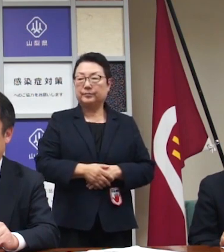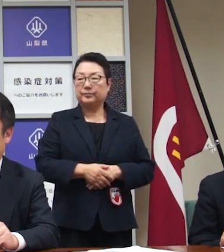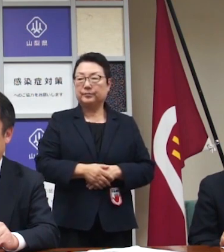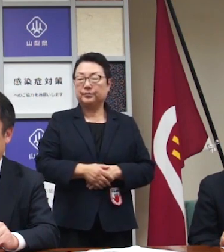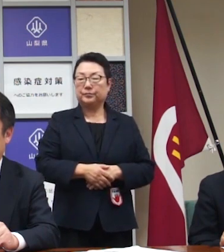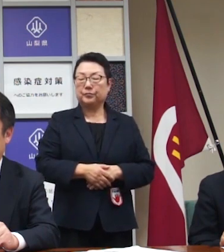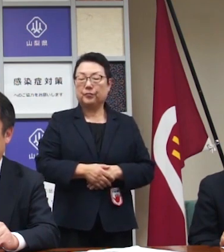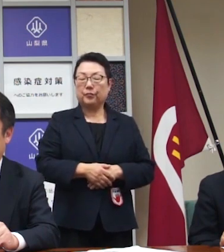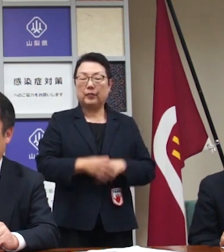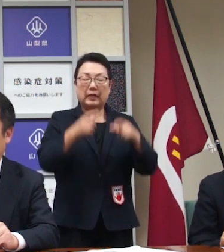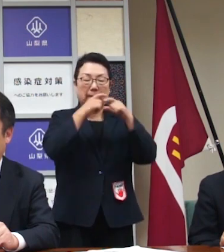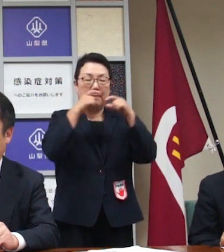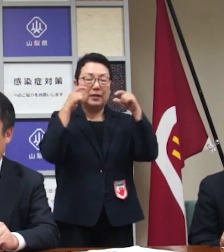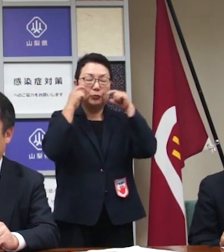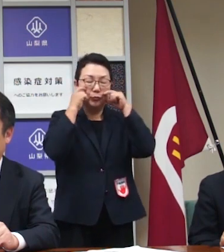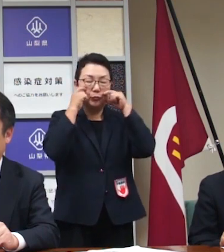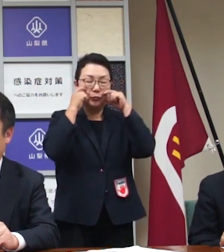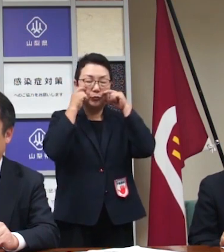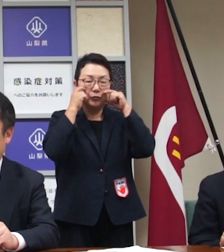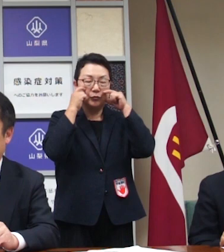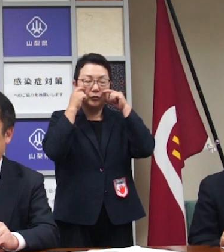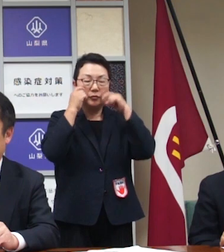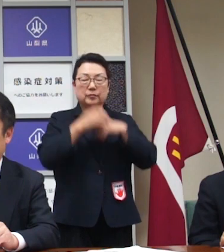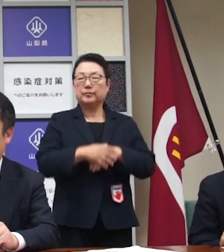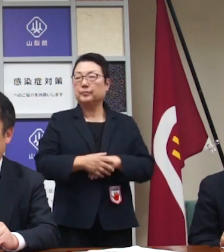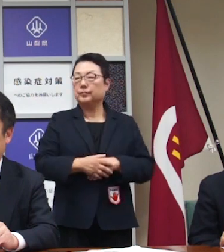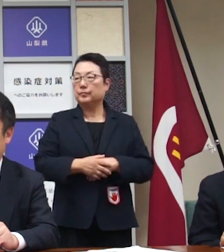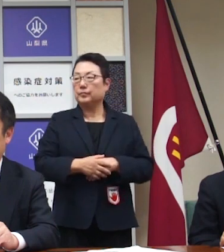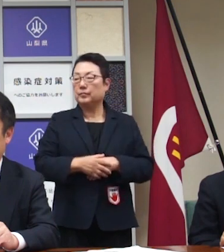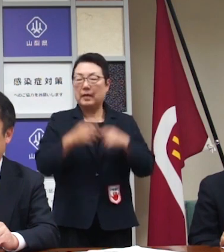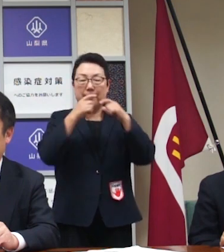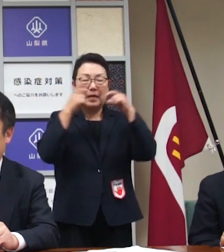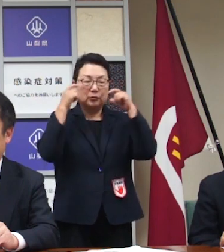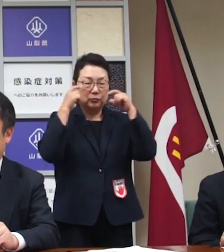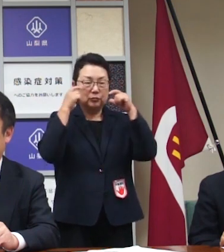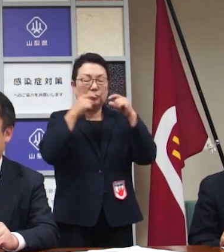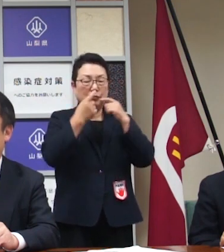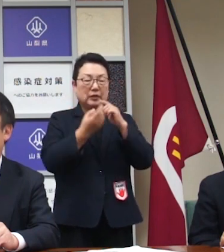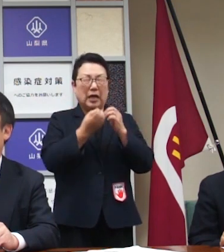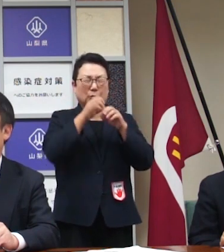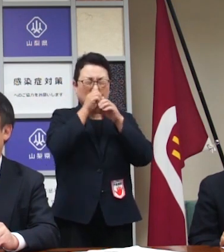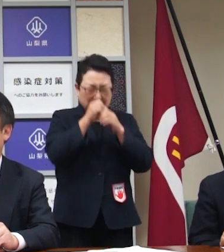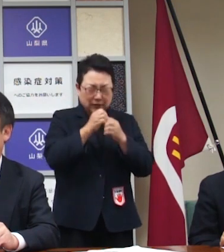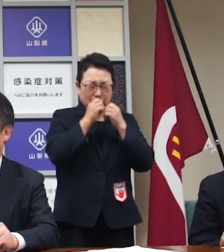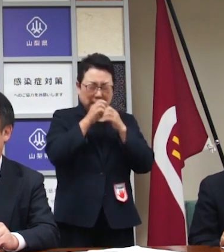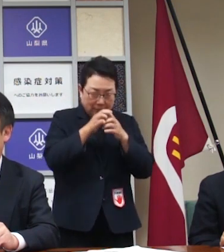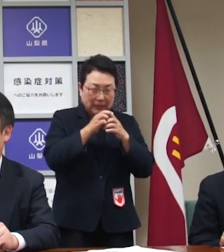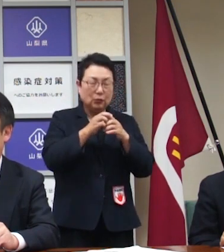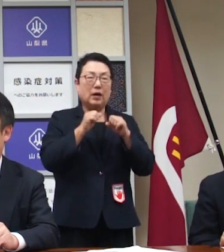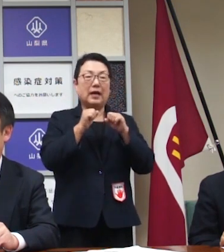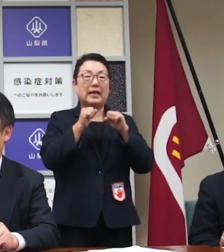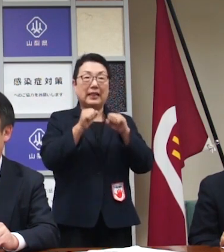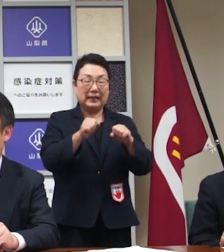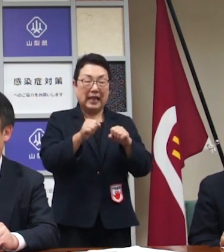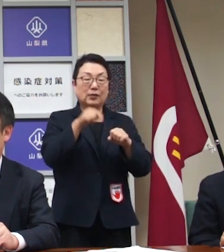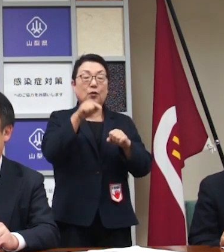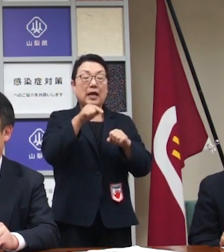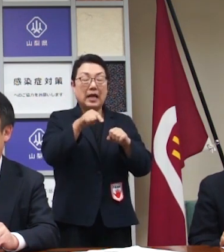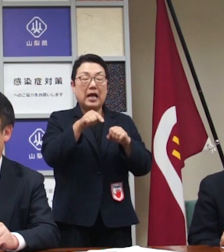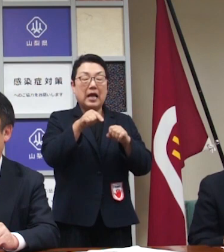こうマスクの代わりにくしゃみとかそういうことをして、それ